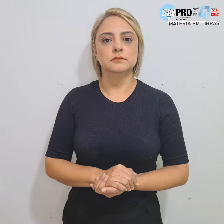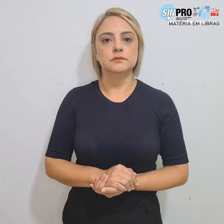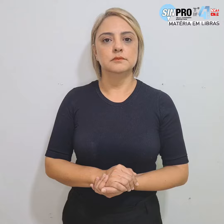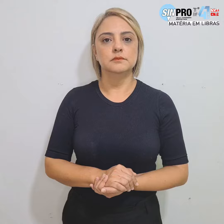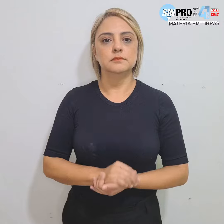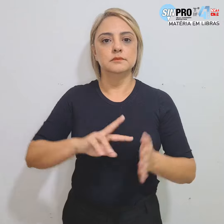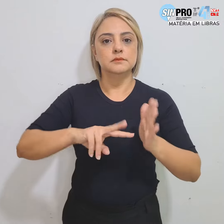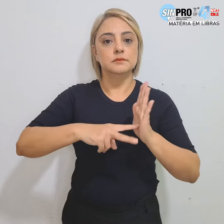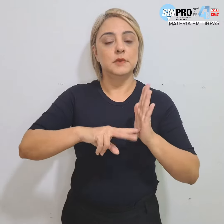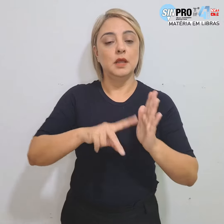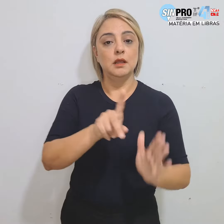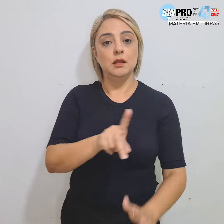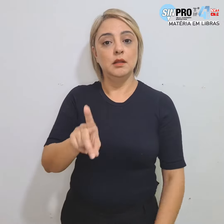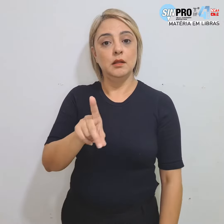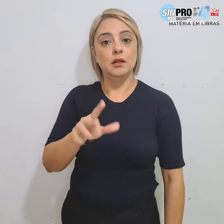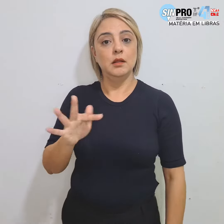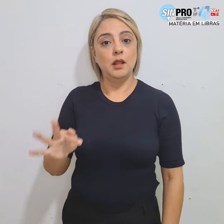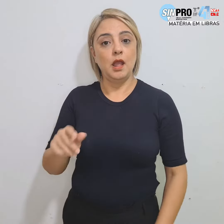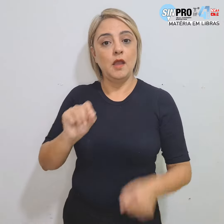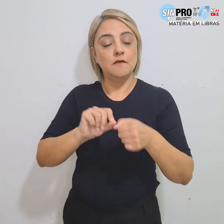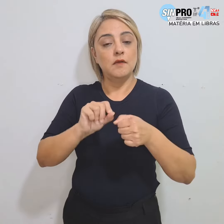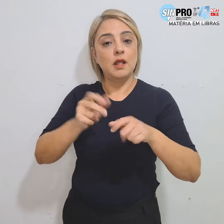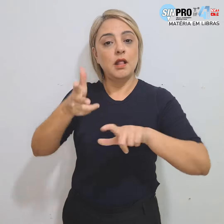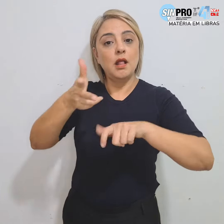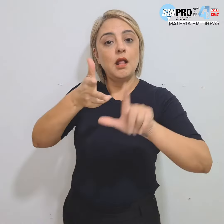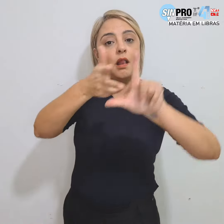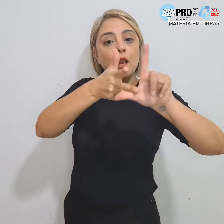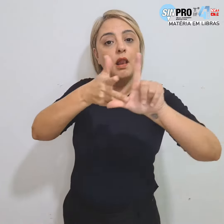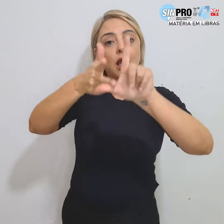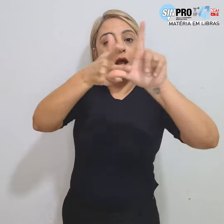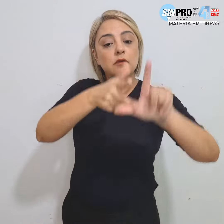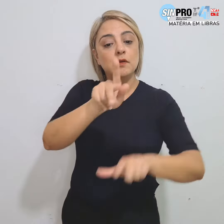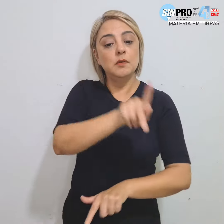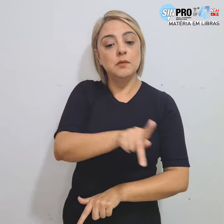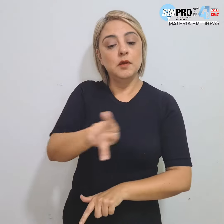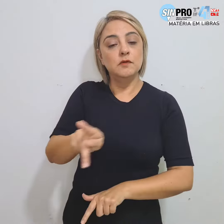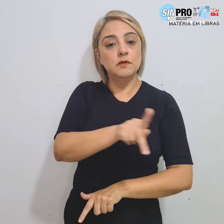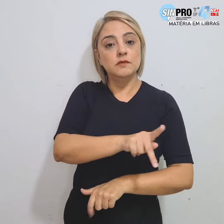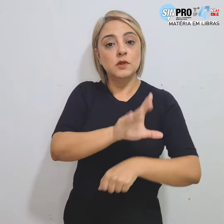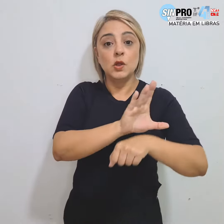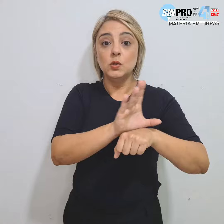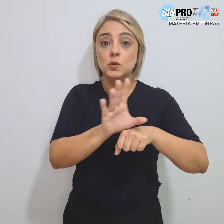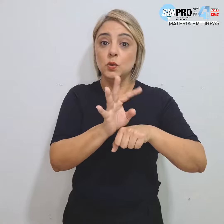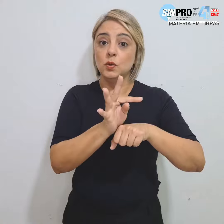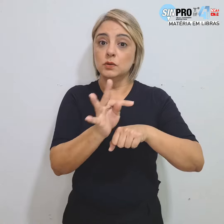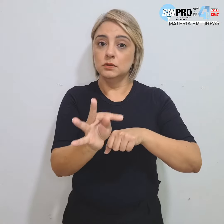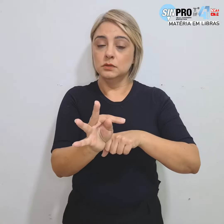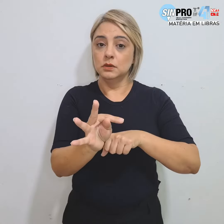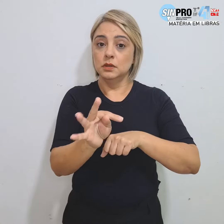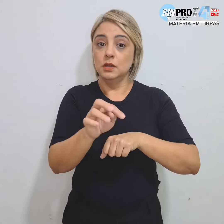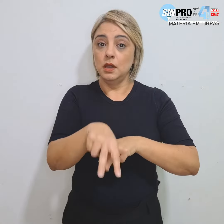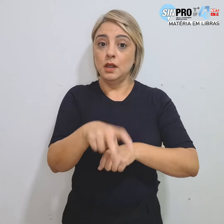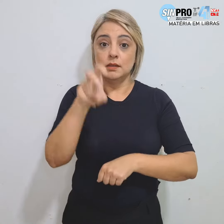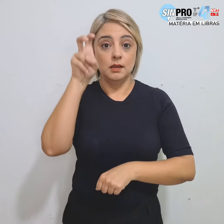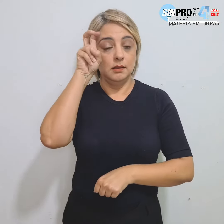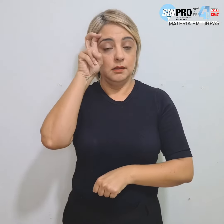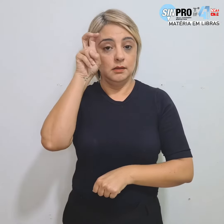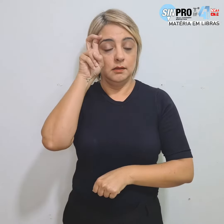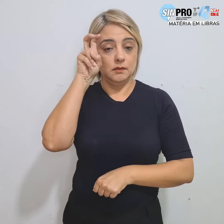SimproDF realiza live sobre o professor do contrato temporário nesta quinta-feira, 3